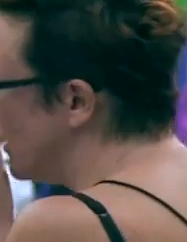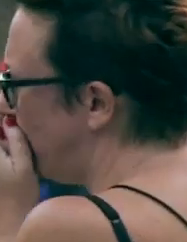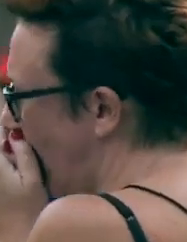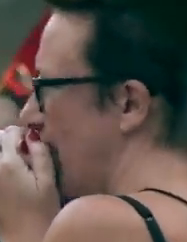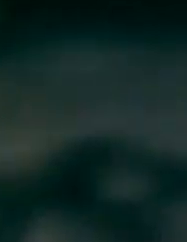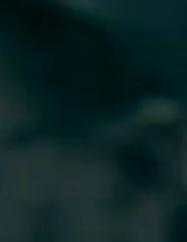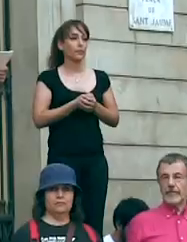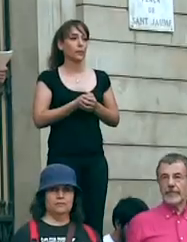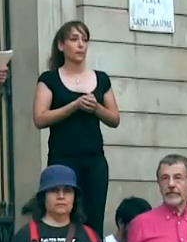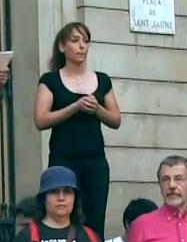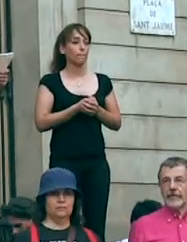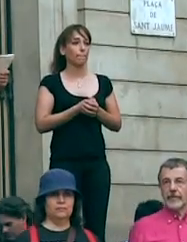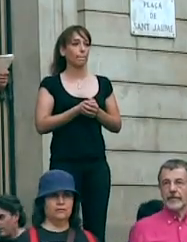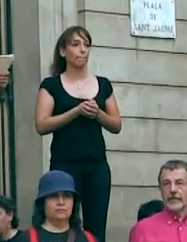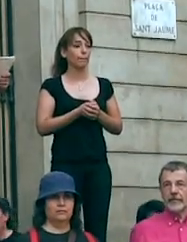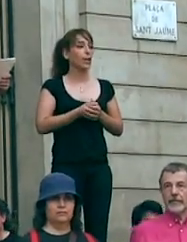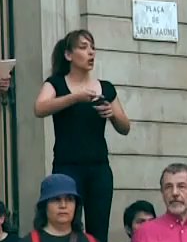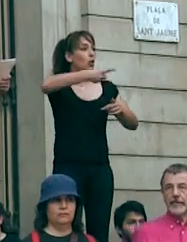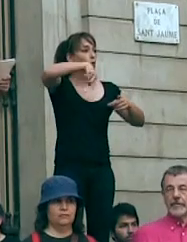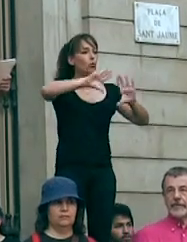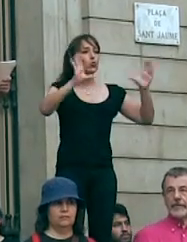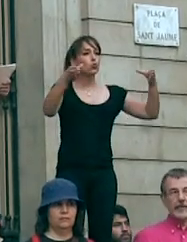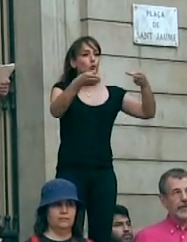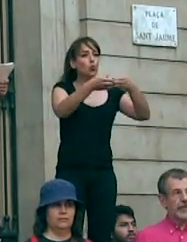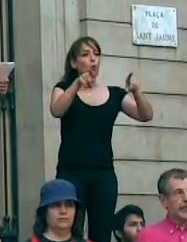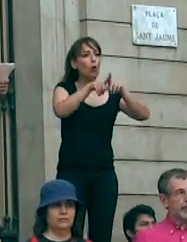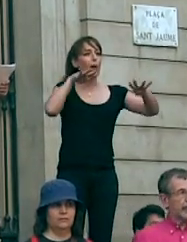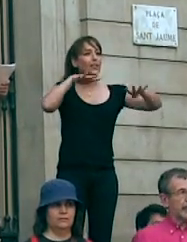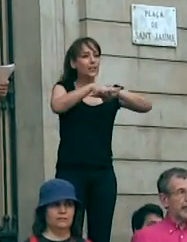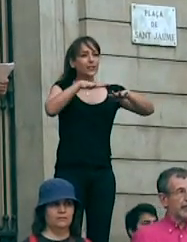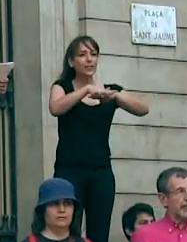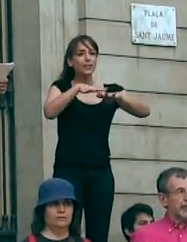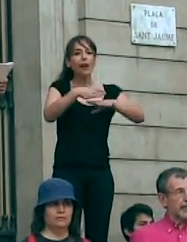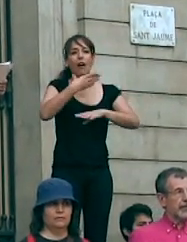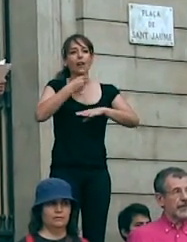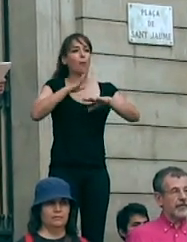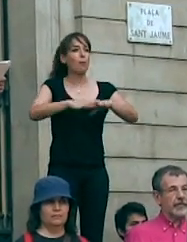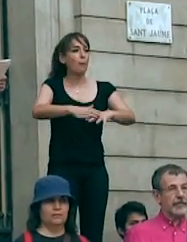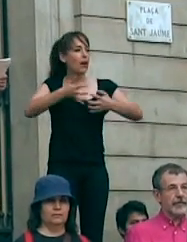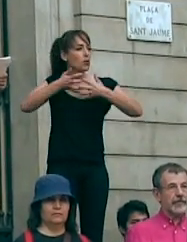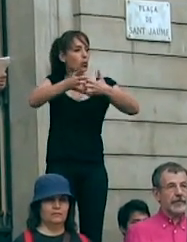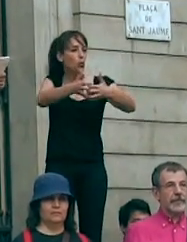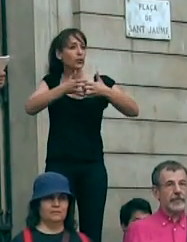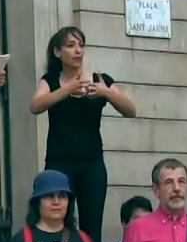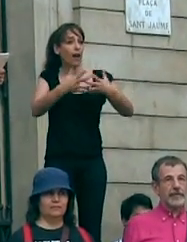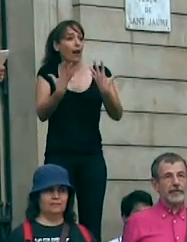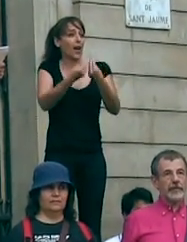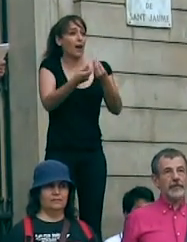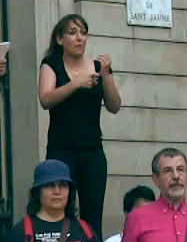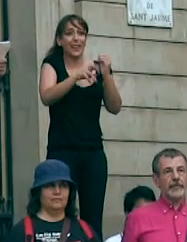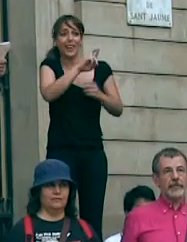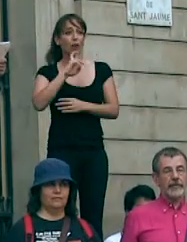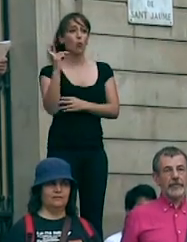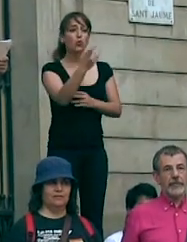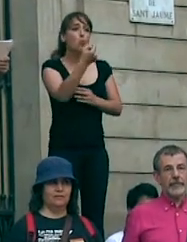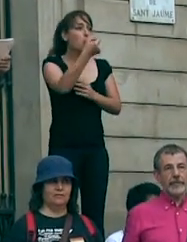Vam ser el teixit activista, el que amb molts pocs recursos van començar a treballar en suport